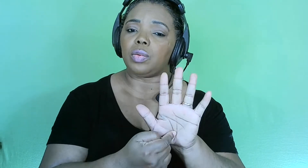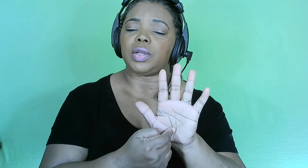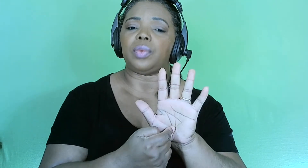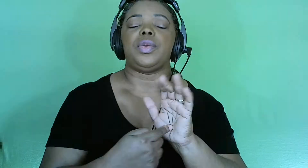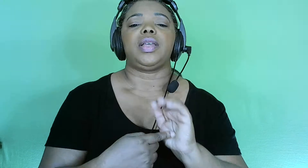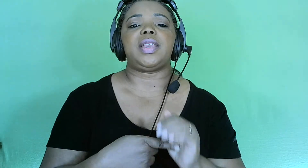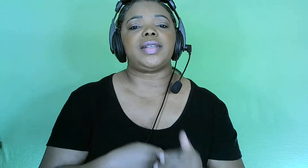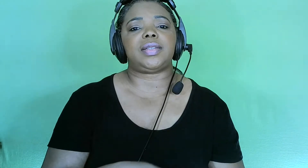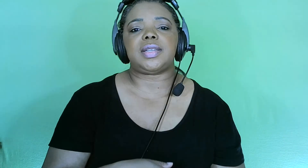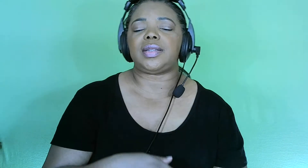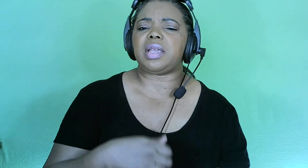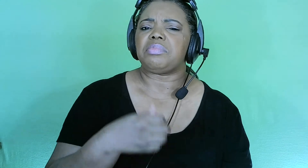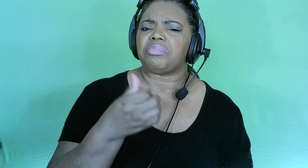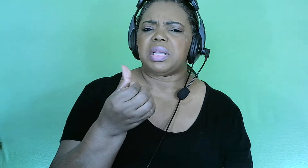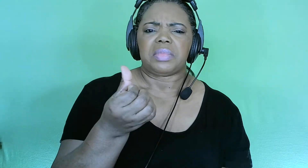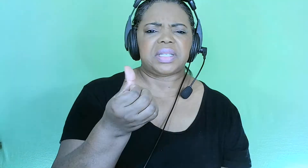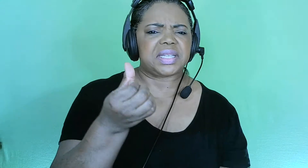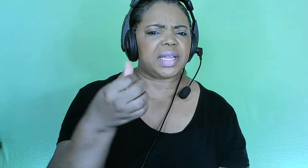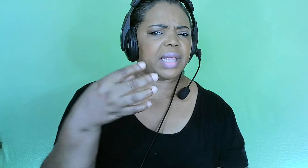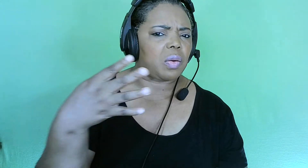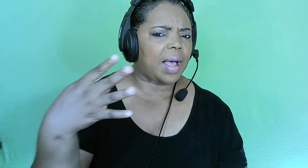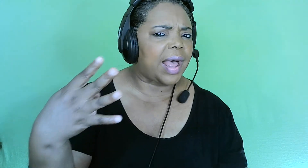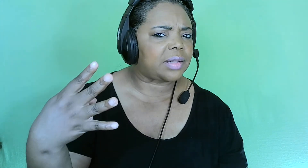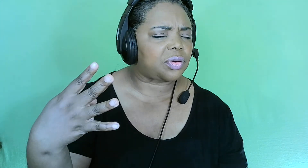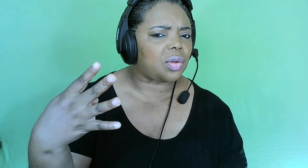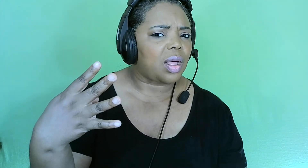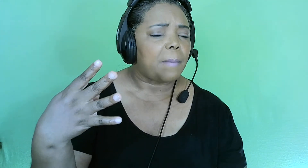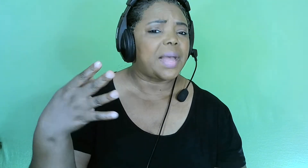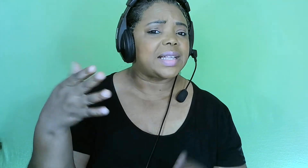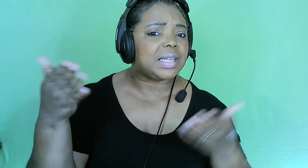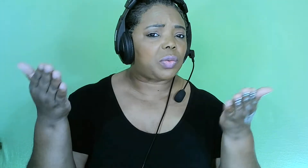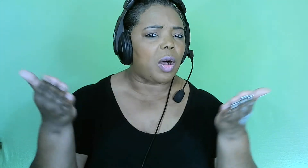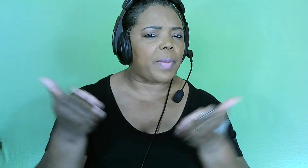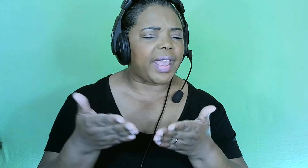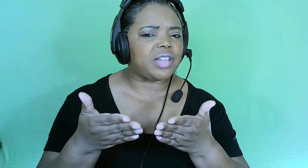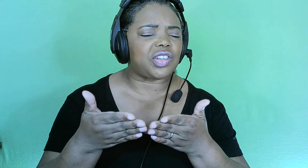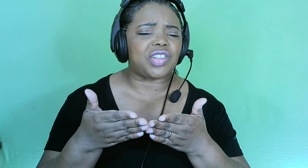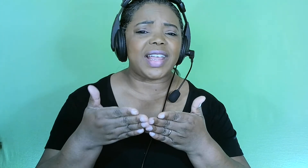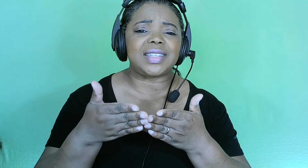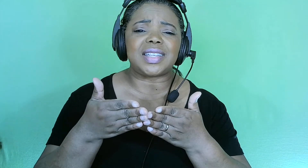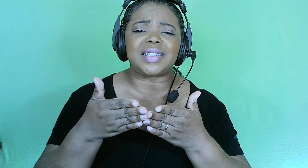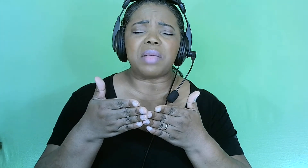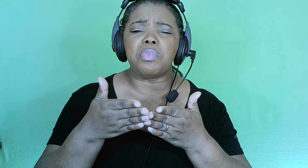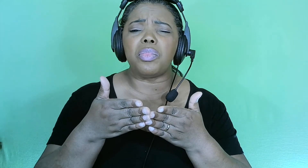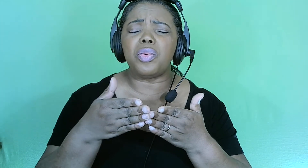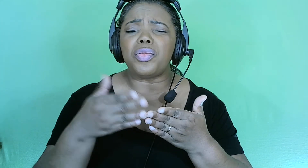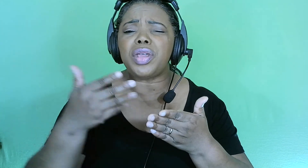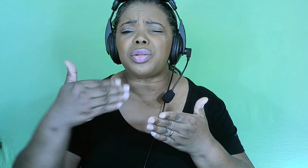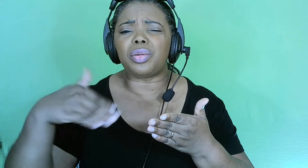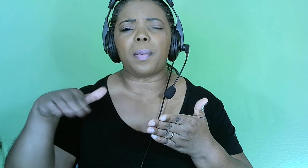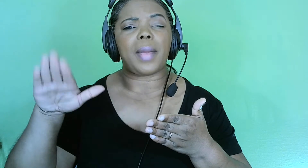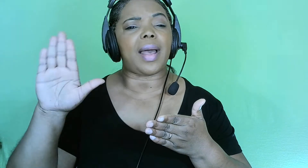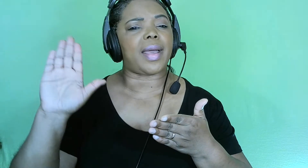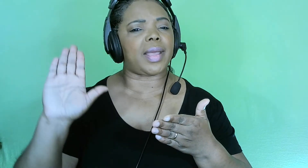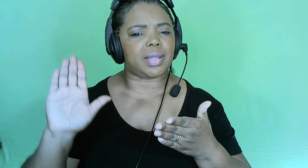apontam que existem 64, mas atualmente já existem muito